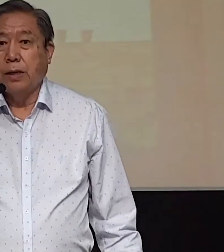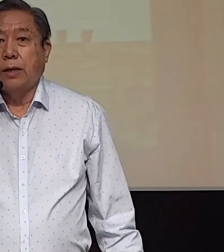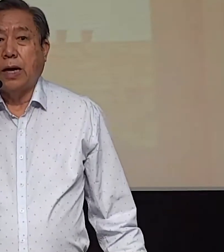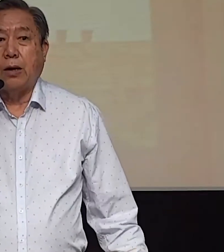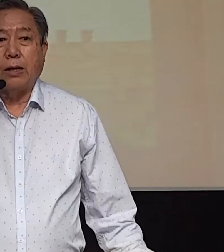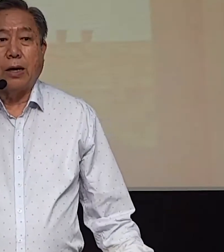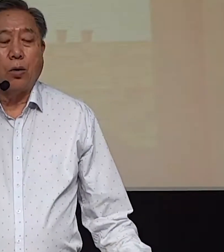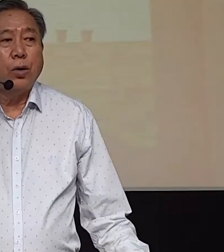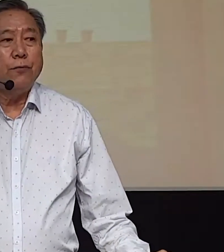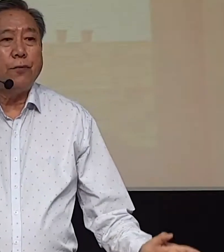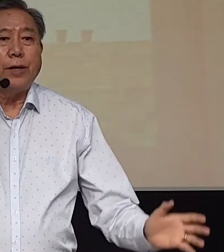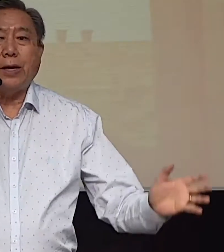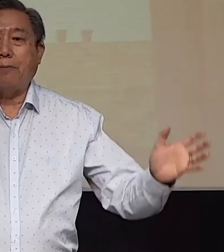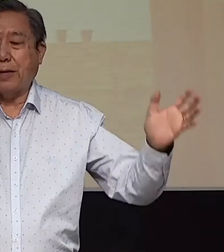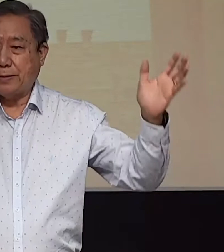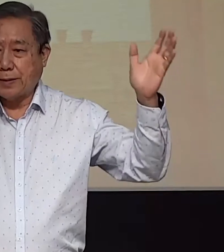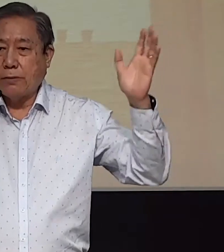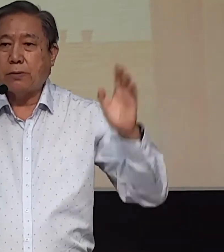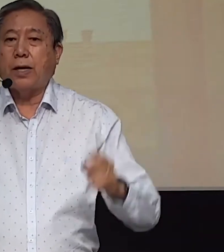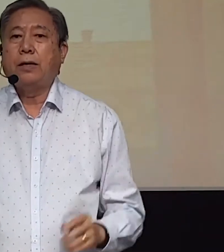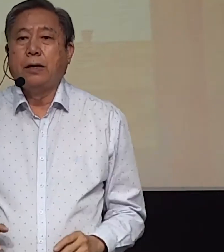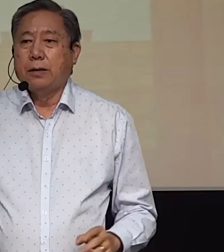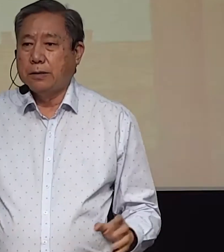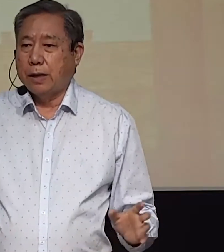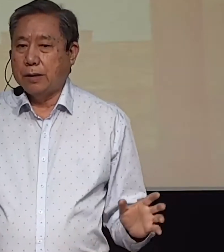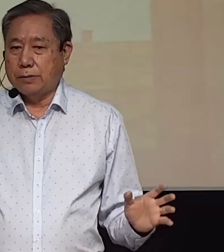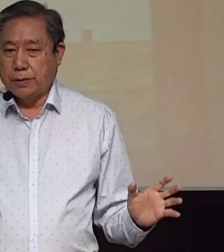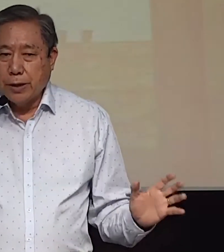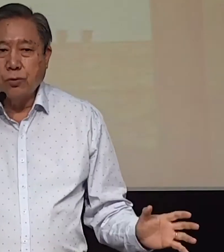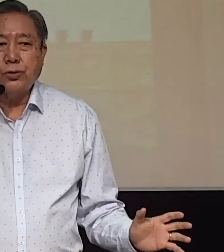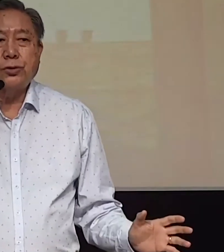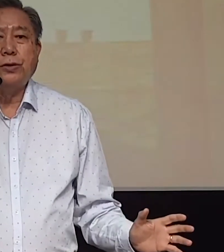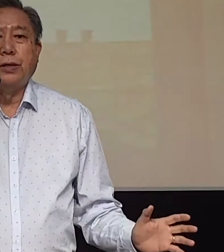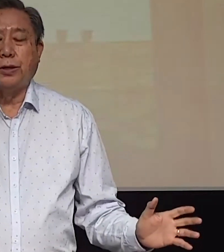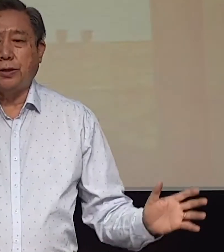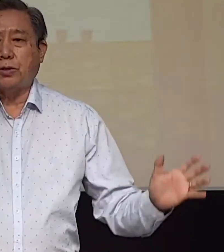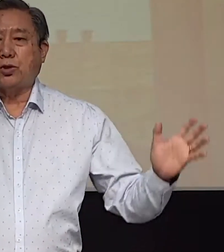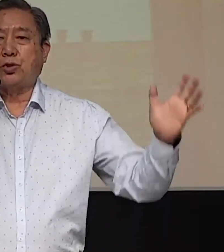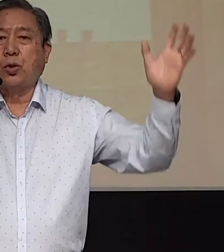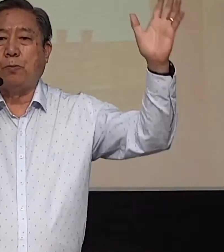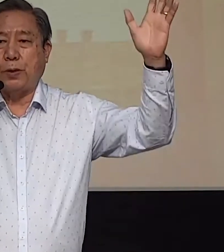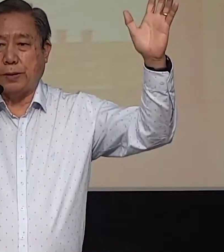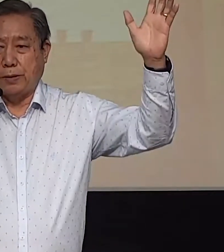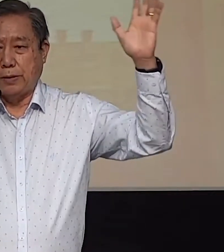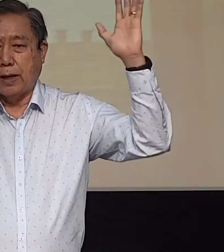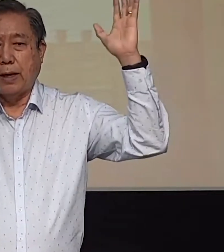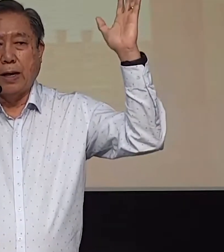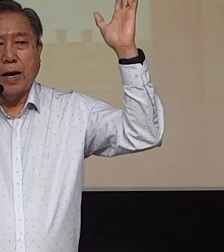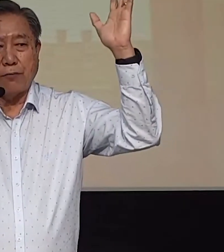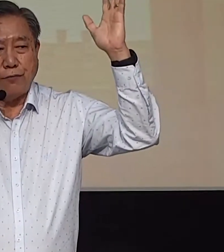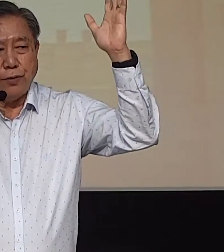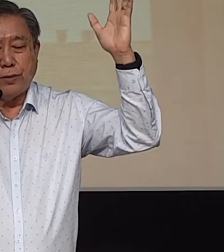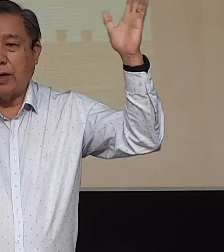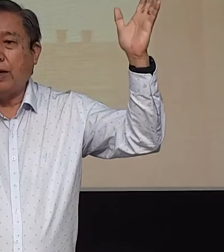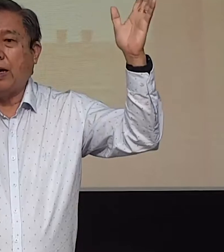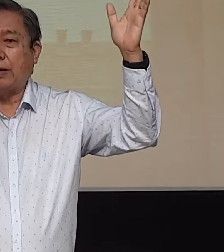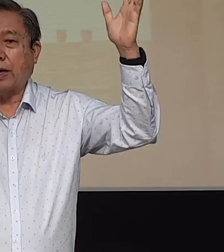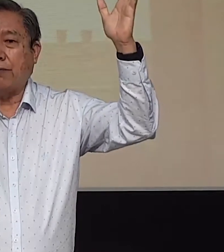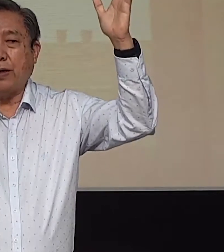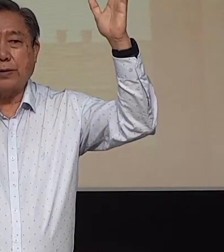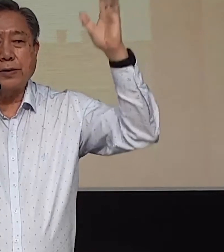né? A oliveira representa, né, Deus que supre, né, a